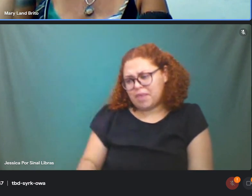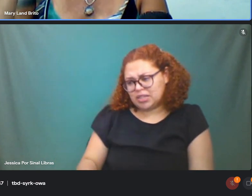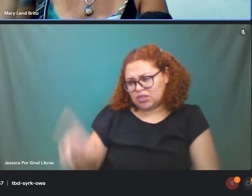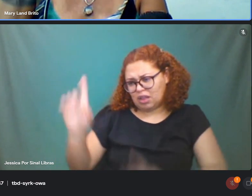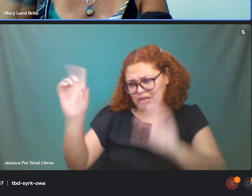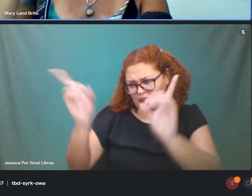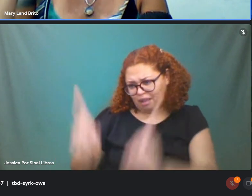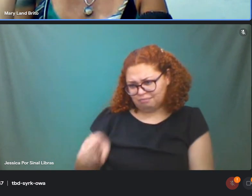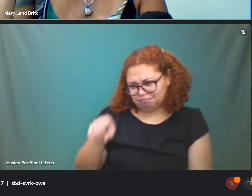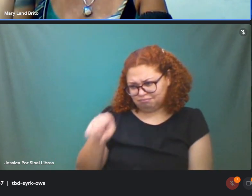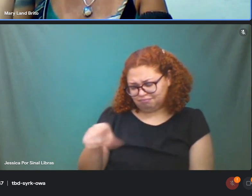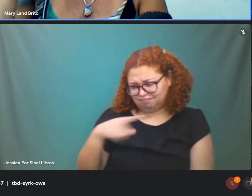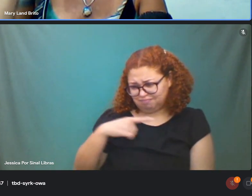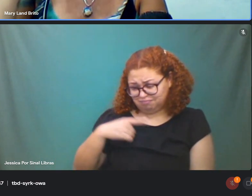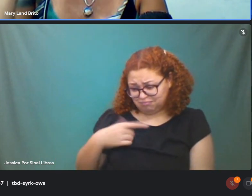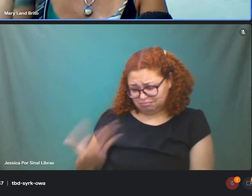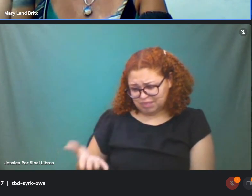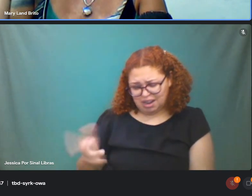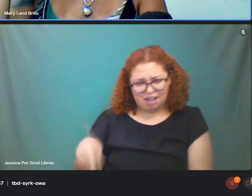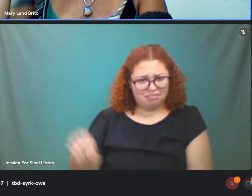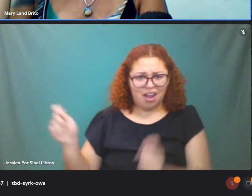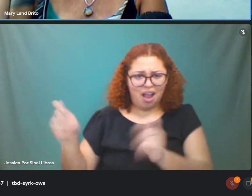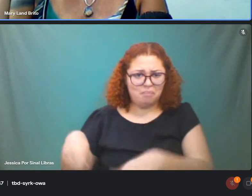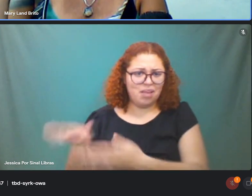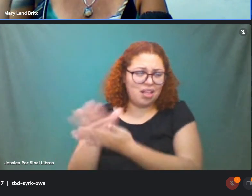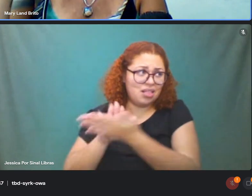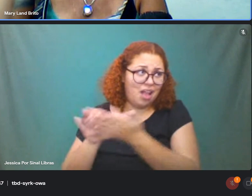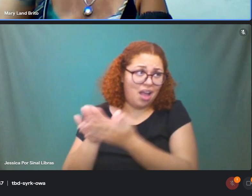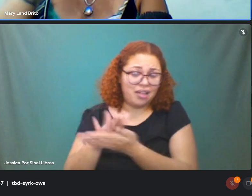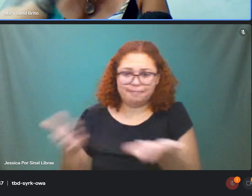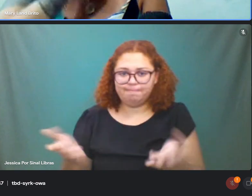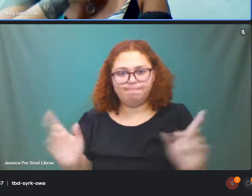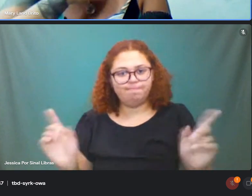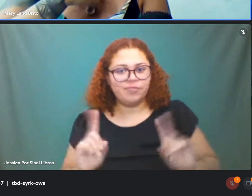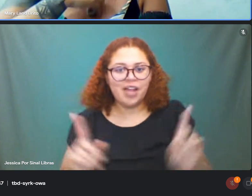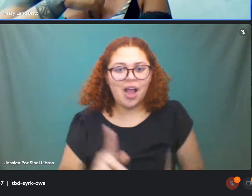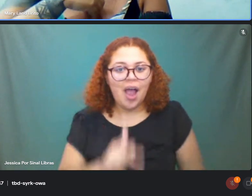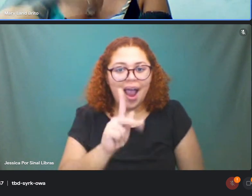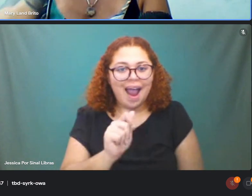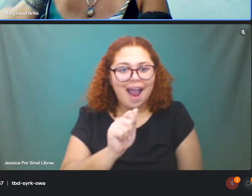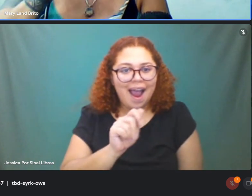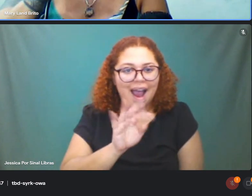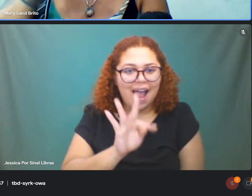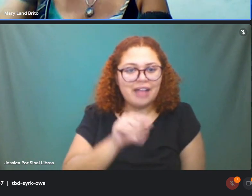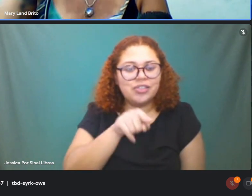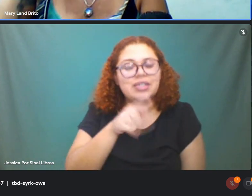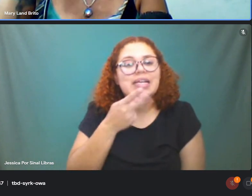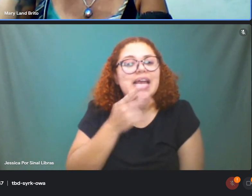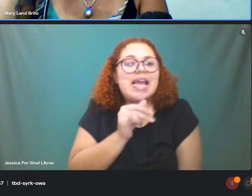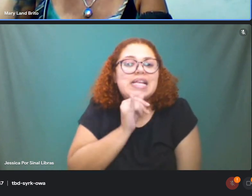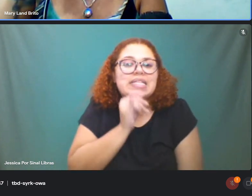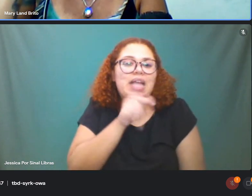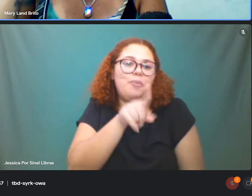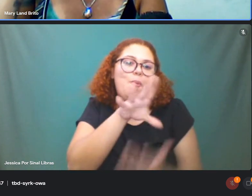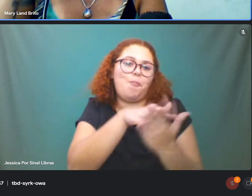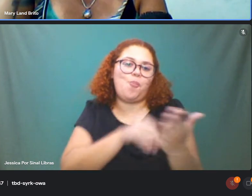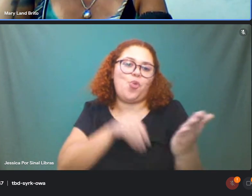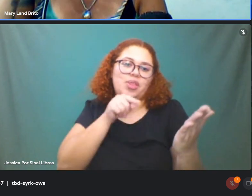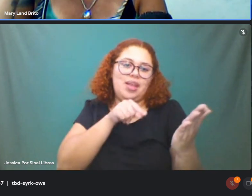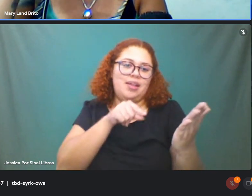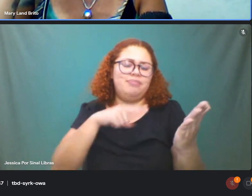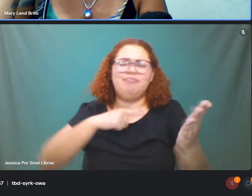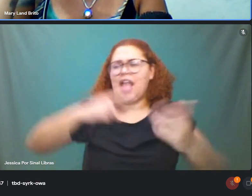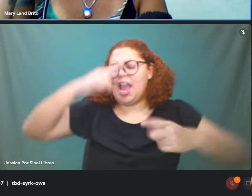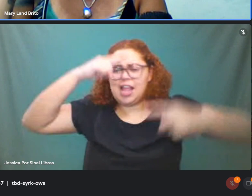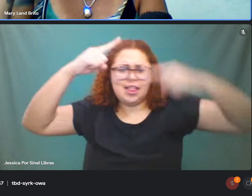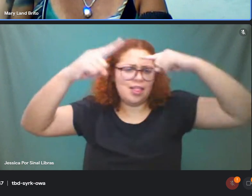capacidades. E está aí uma menina cheia de capacidade, cheia de ideia. Então, Kate, o desafio vai ser transformar essas suas ideias em